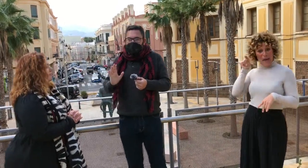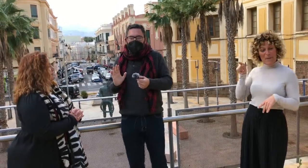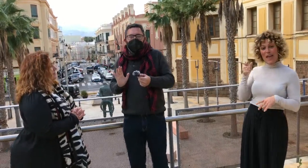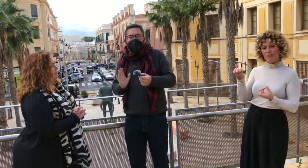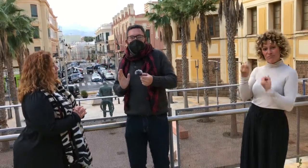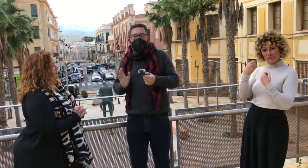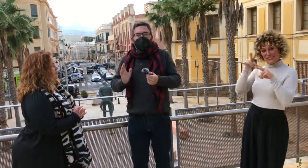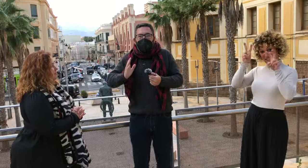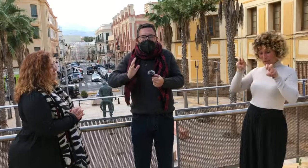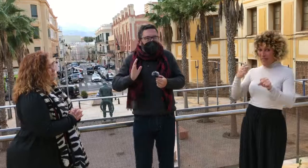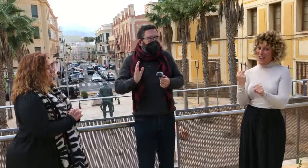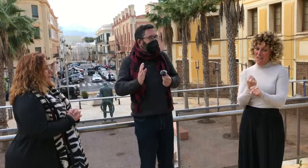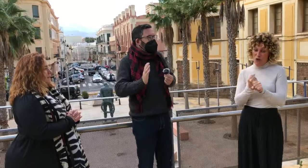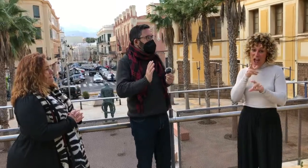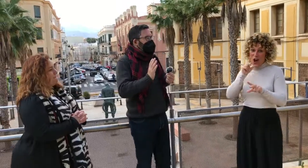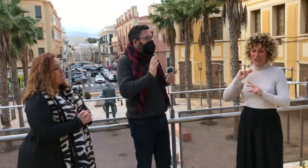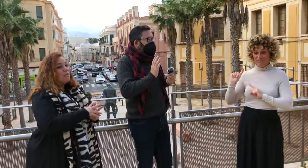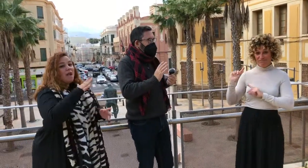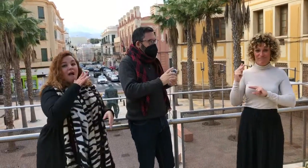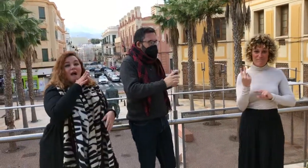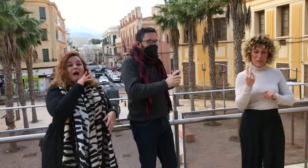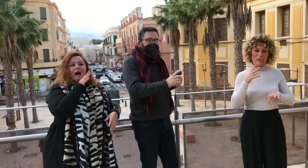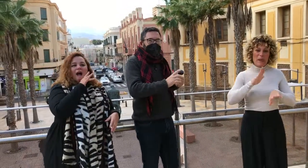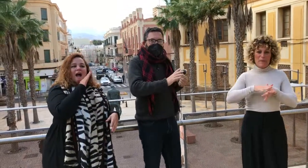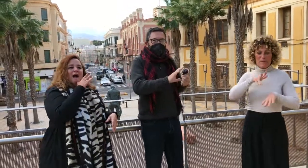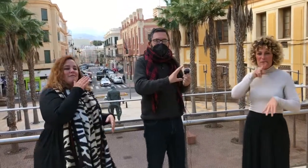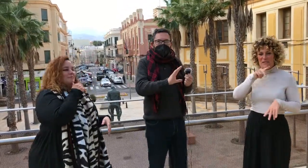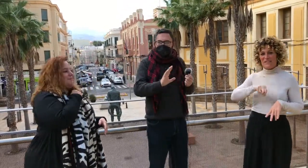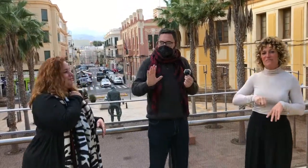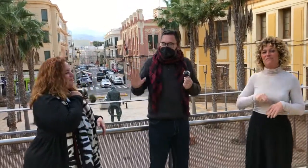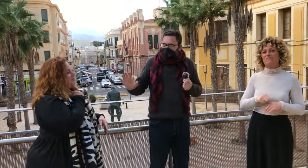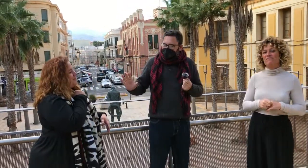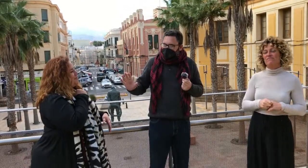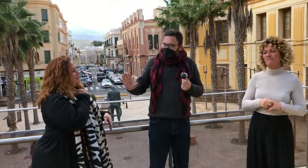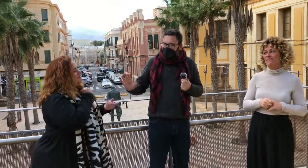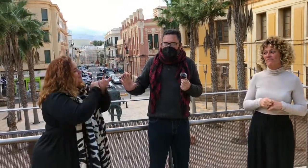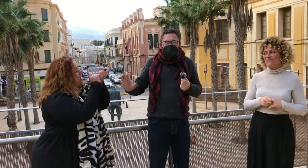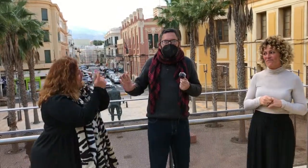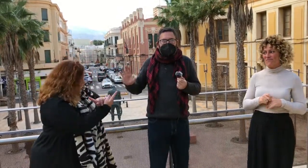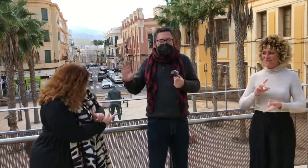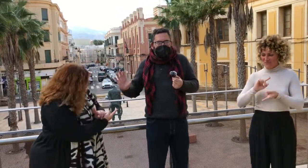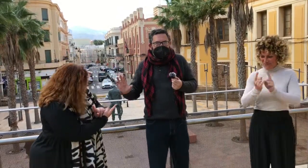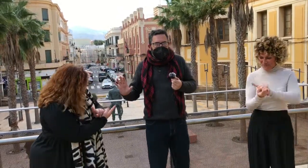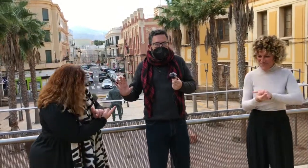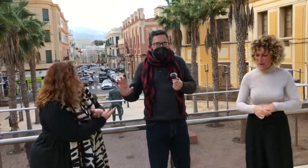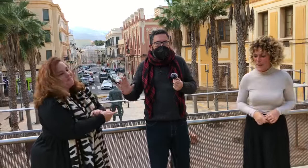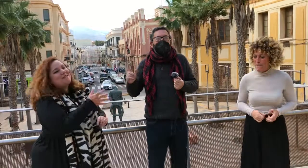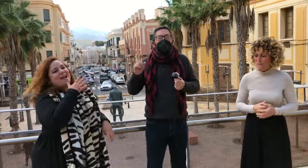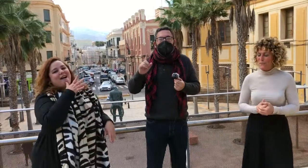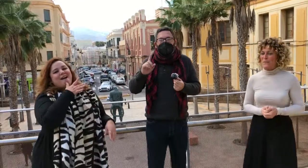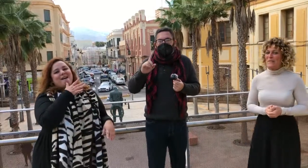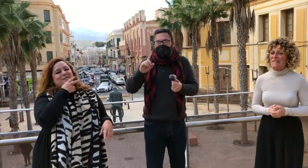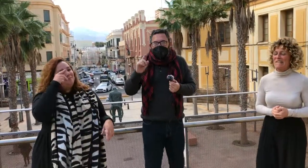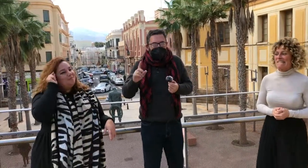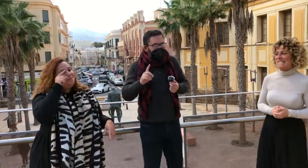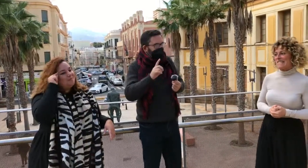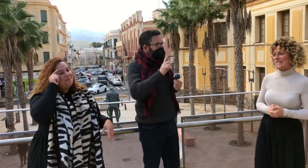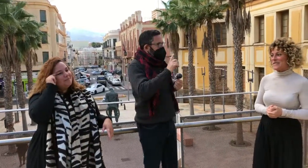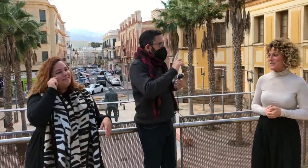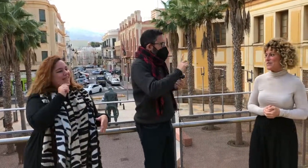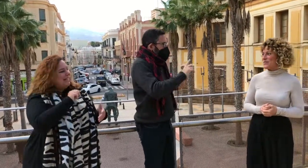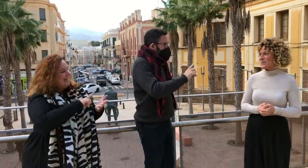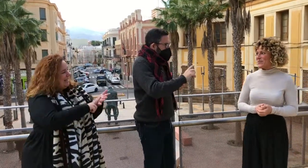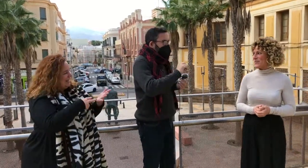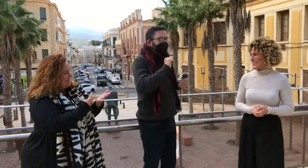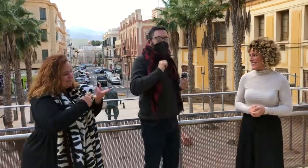pero ahora me doy un poco la vuelta para poder hablar. Ahora pasamos, cambiamos la cosa. Carmen va a ser la que demuestre toda su valía, igual